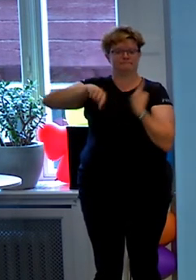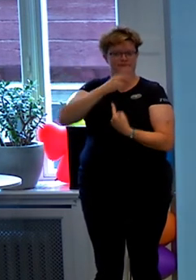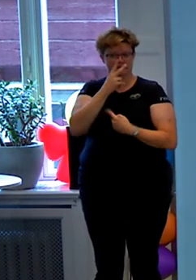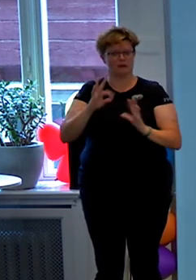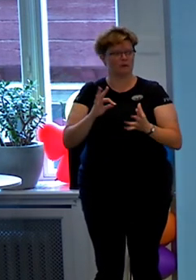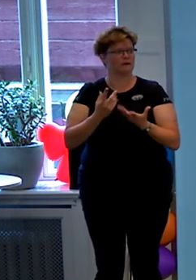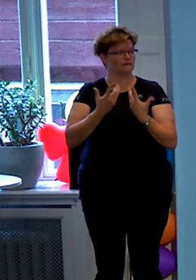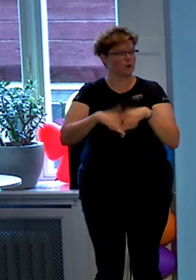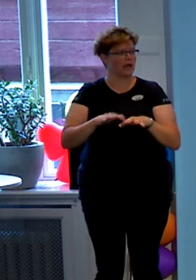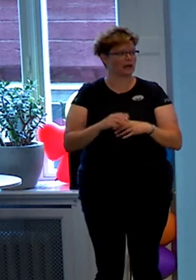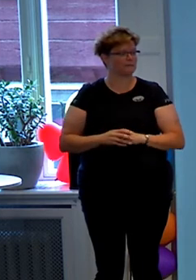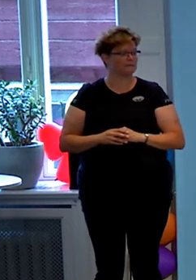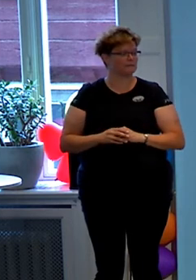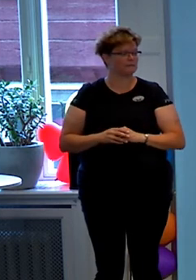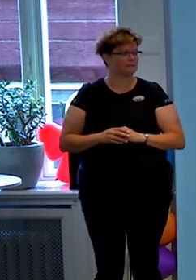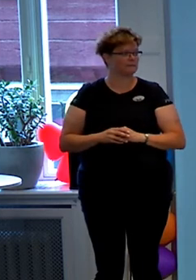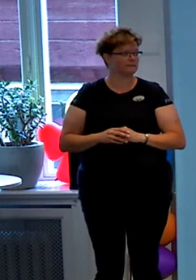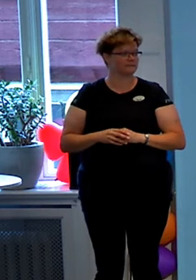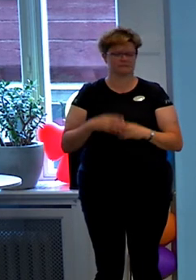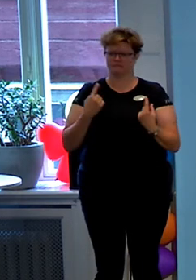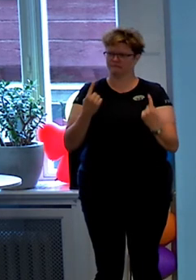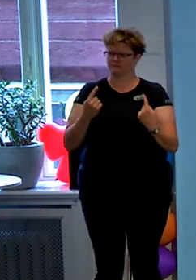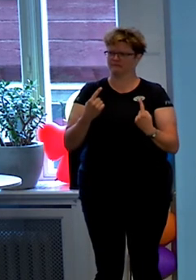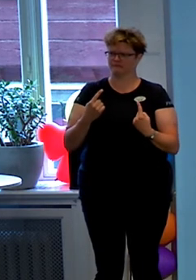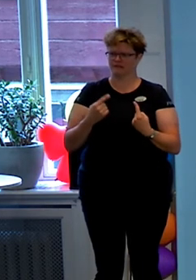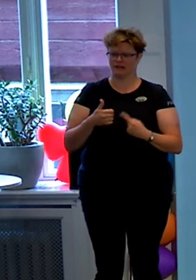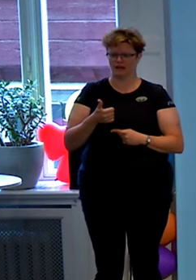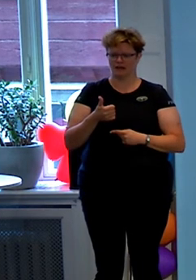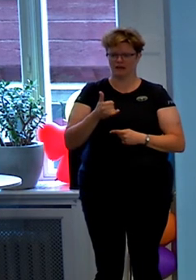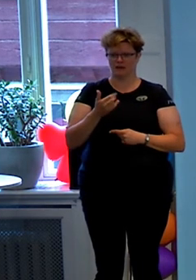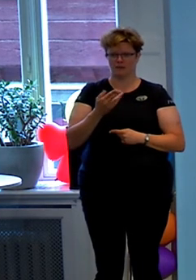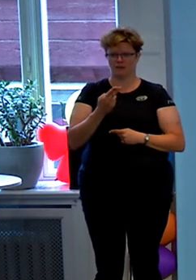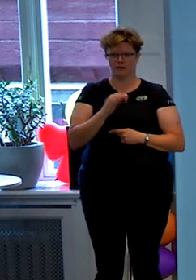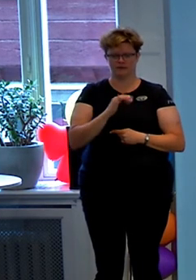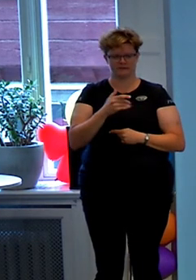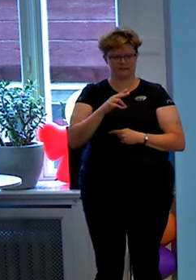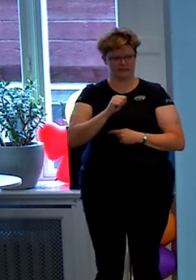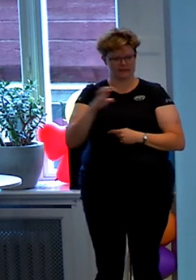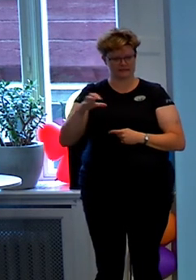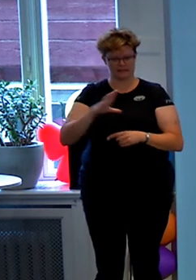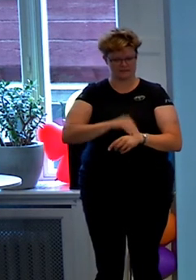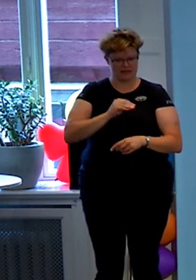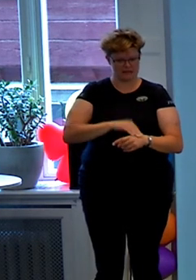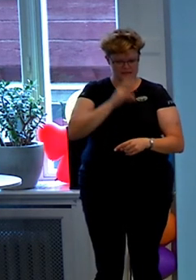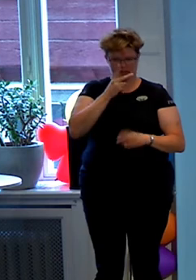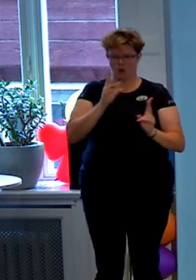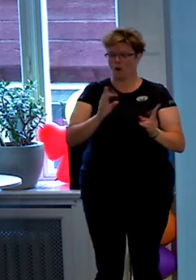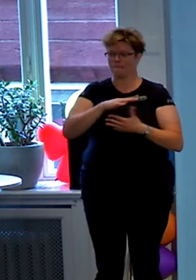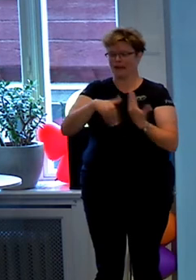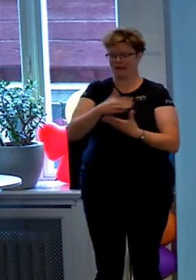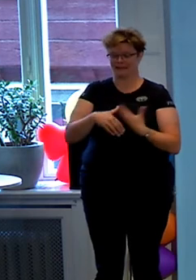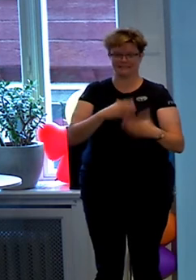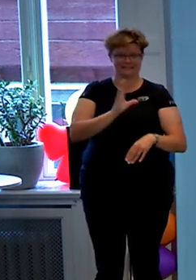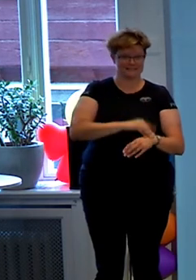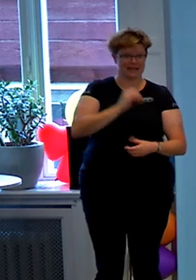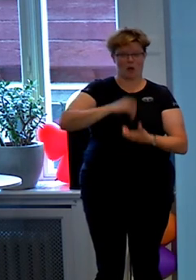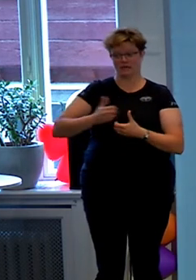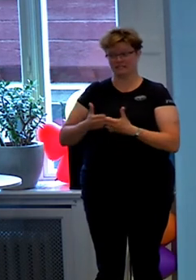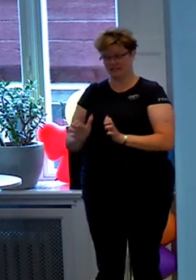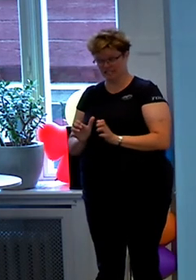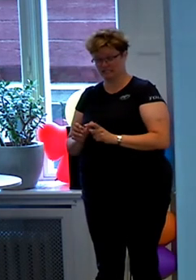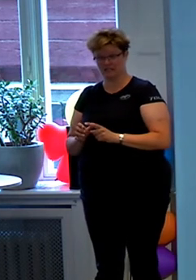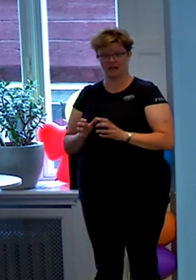igår att jag fascinerades av att Business Sweden, de kunde se hur man blandade ihop Sverige och Schweiz mellan,